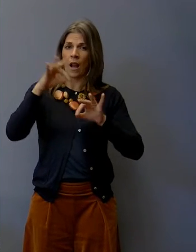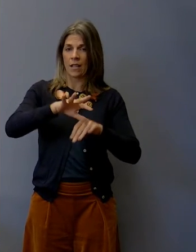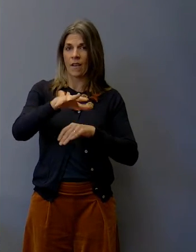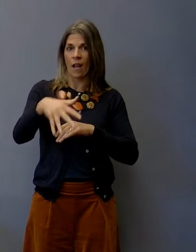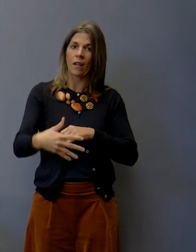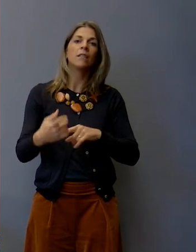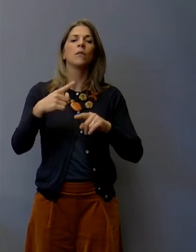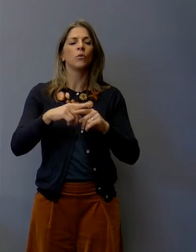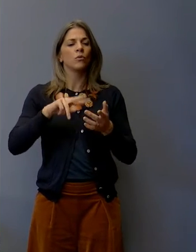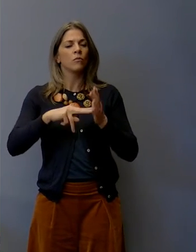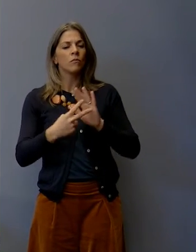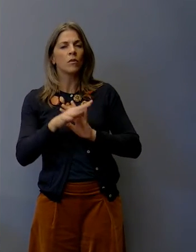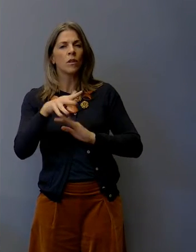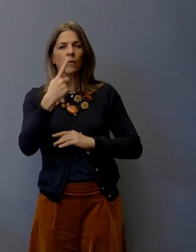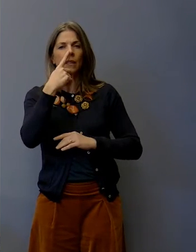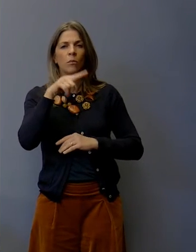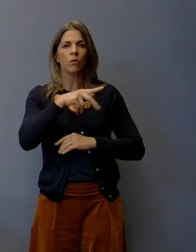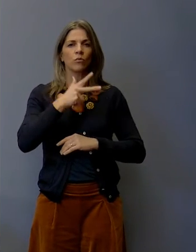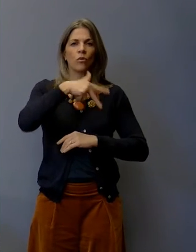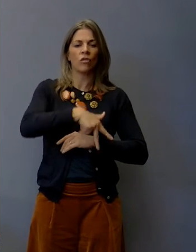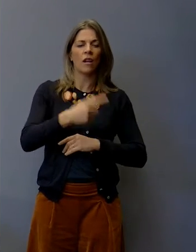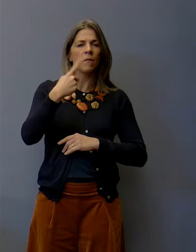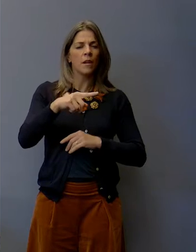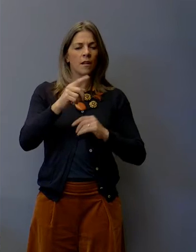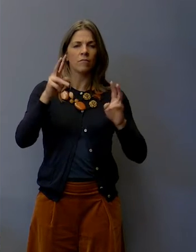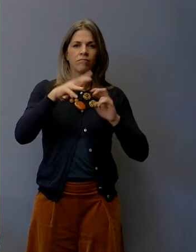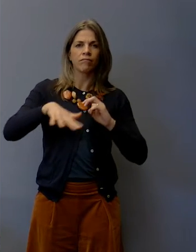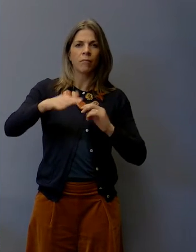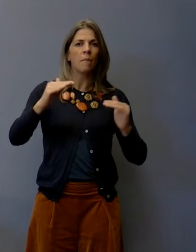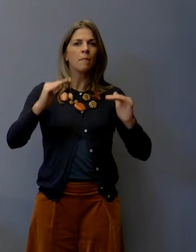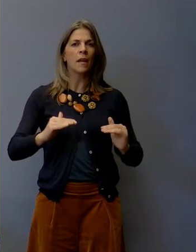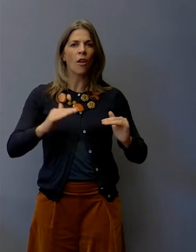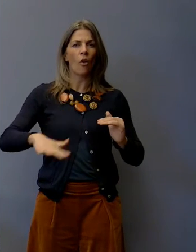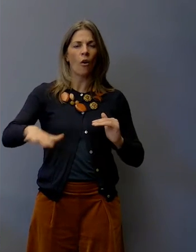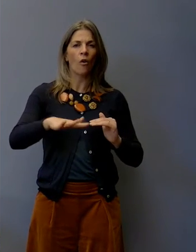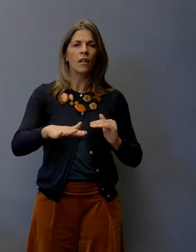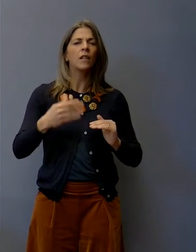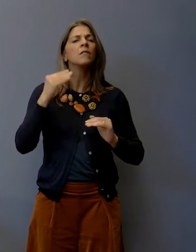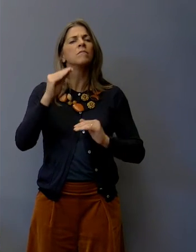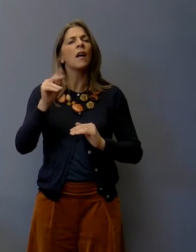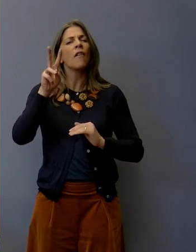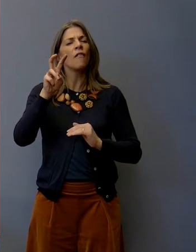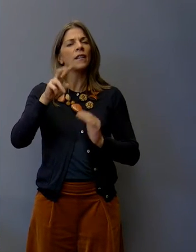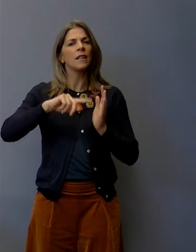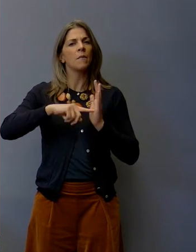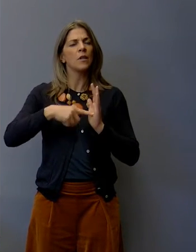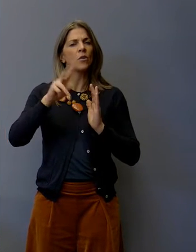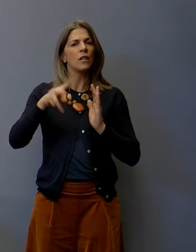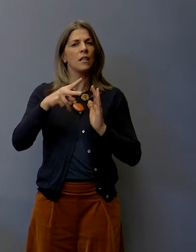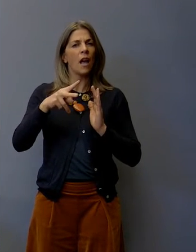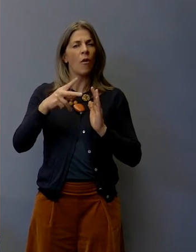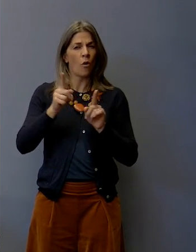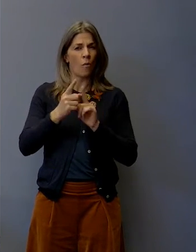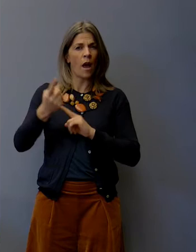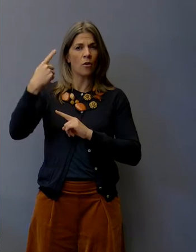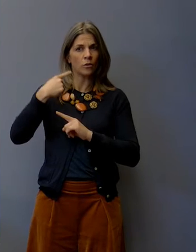soprattutto per quanto riguarda i minori ci domandiamo se quest'anno verranno recuperati i 20 milioni di euro come è stato trattato nella precedente annualità